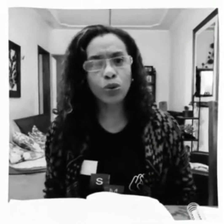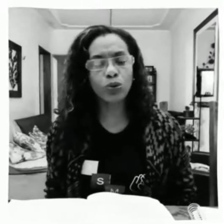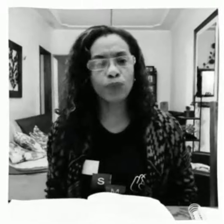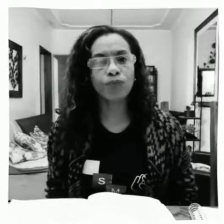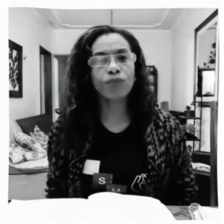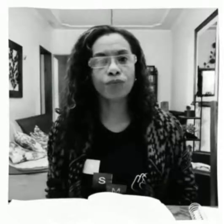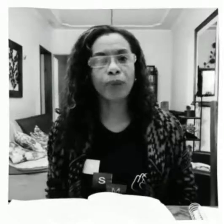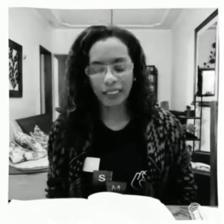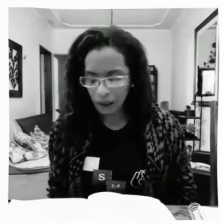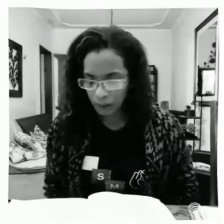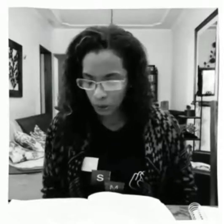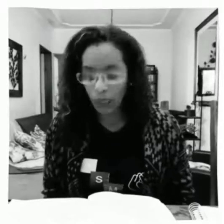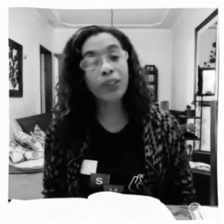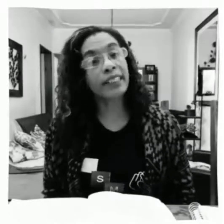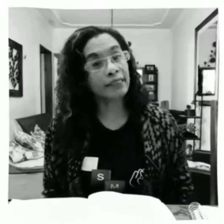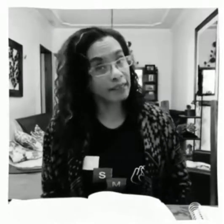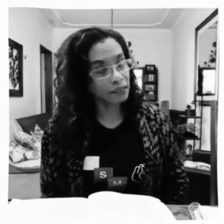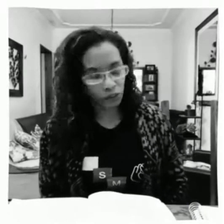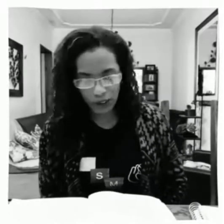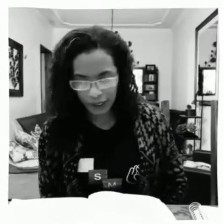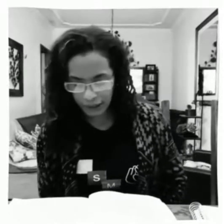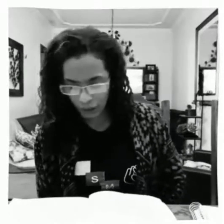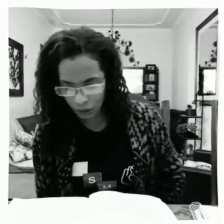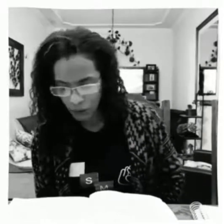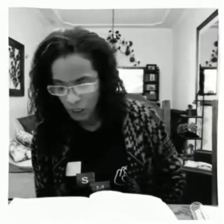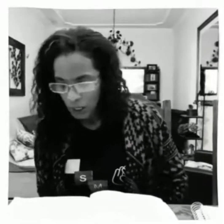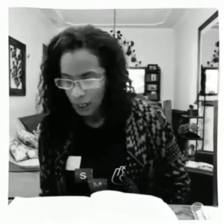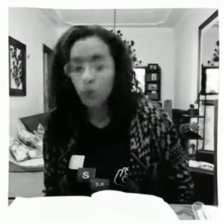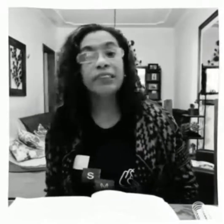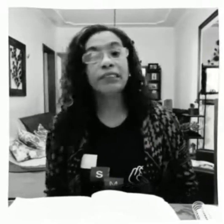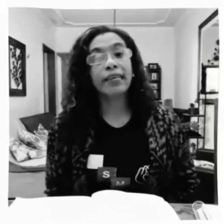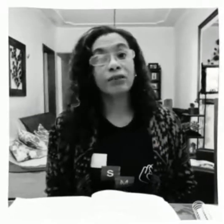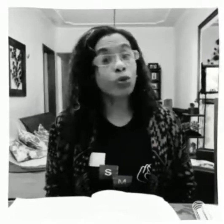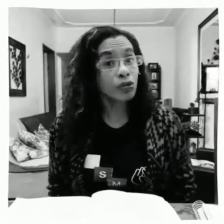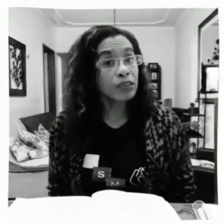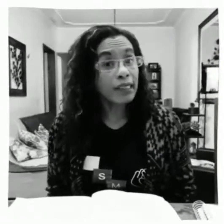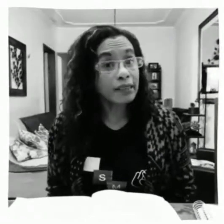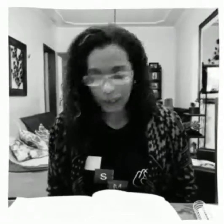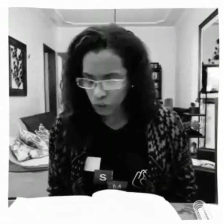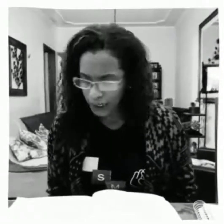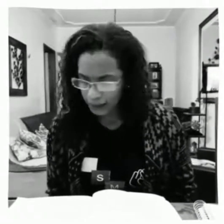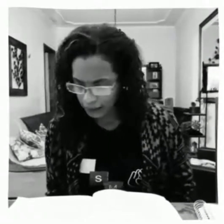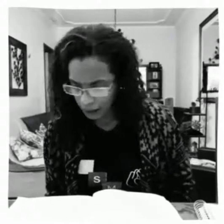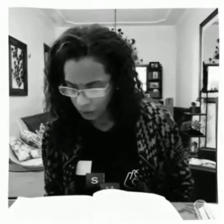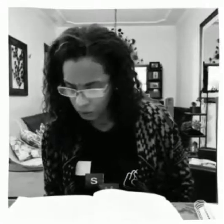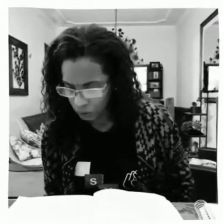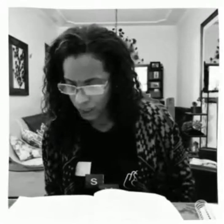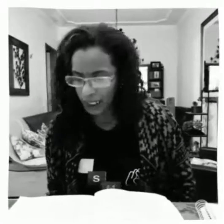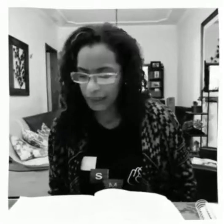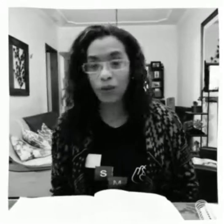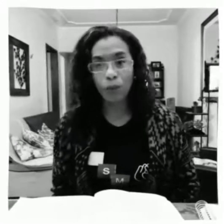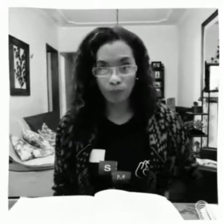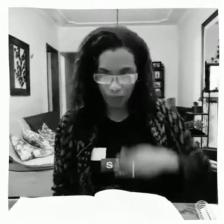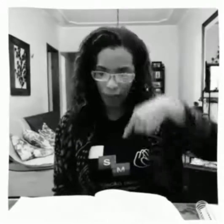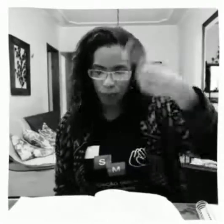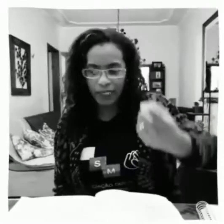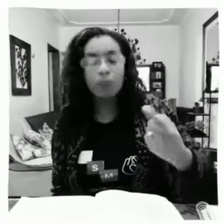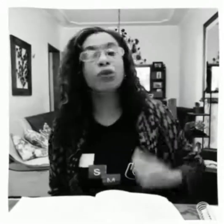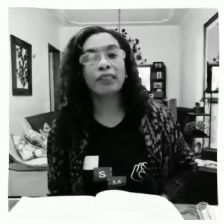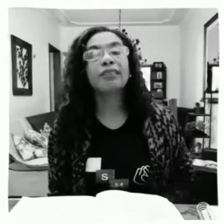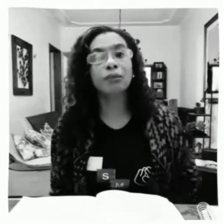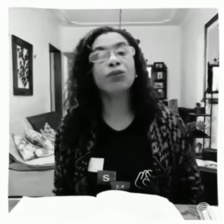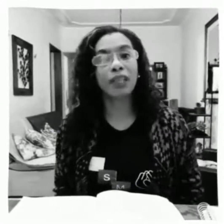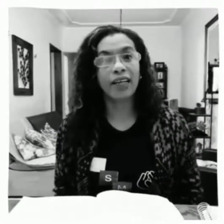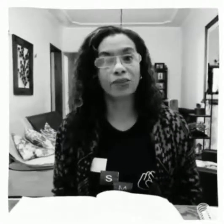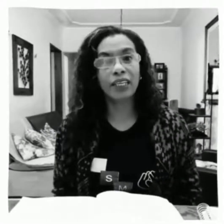o outro parâmetro é orientação e direção. Os sinais, todos eles têm direção com relação ao